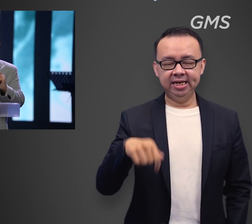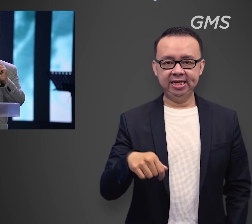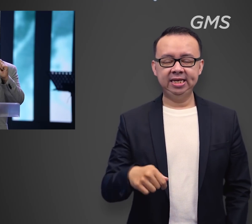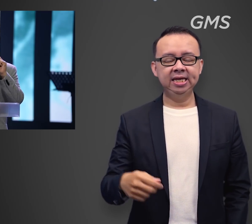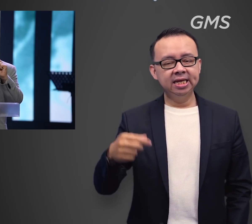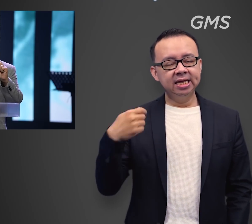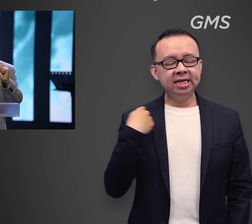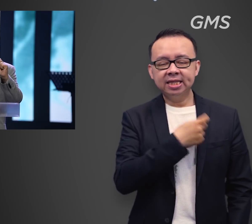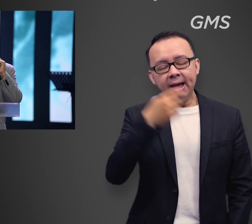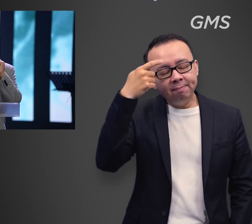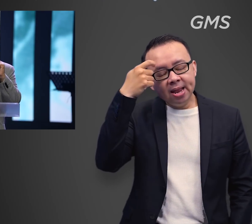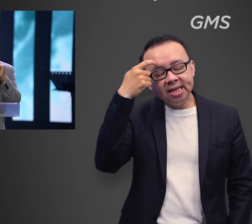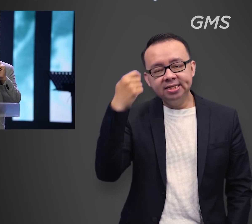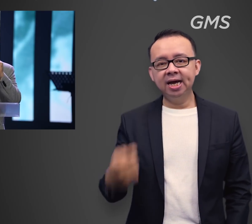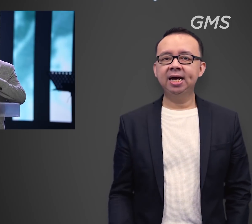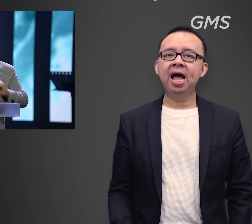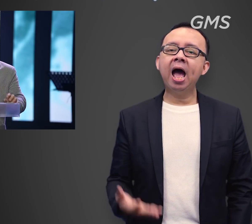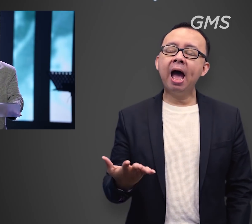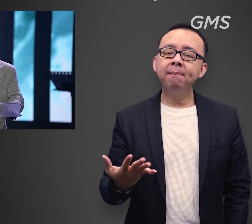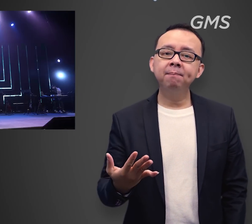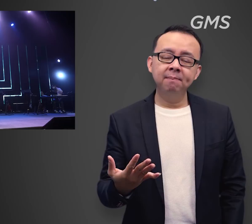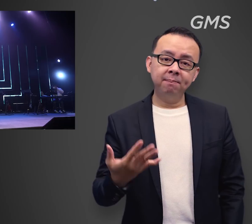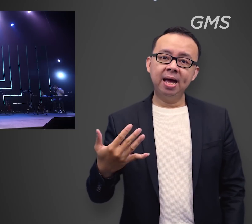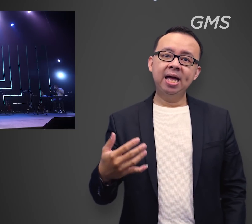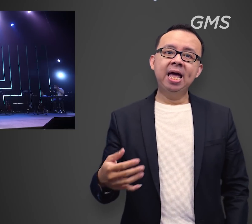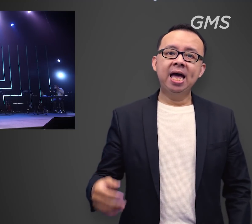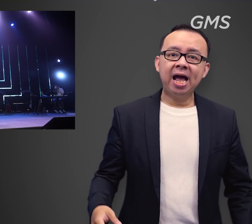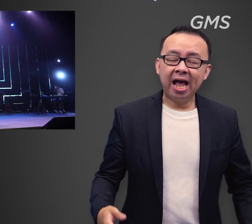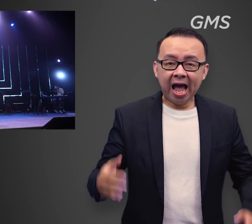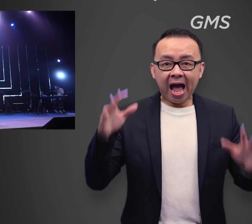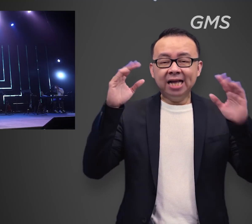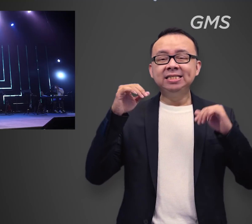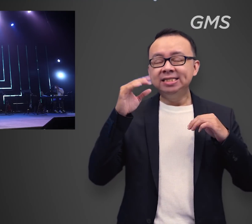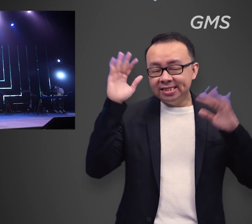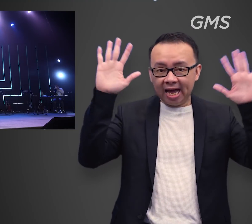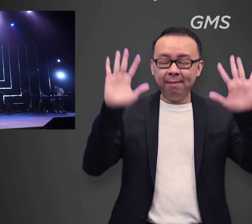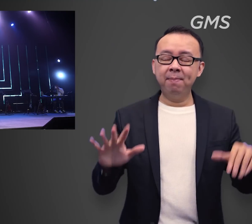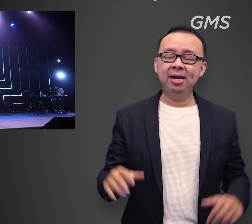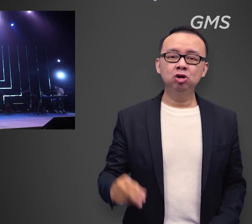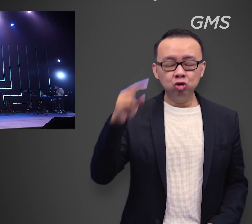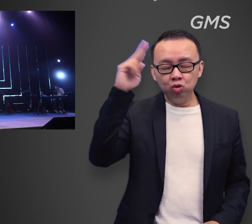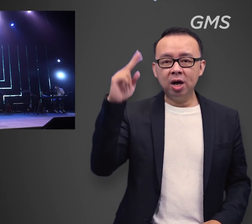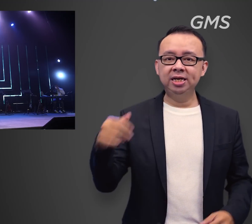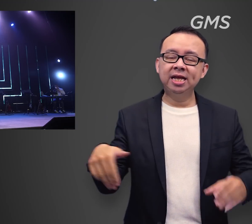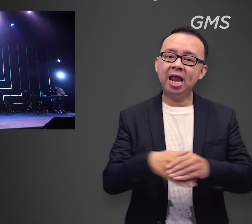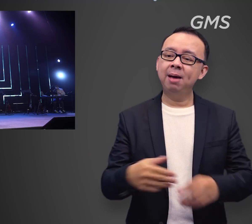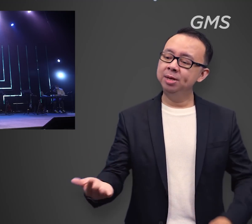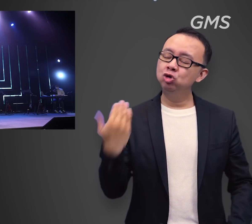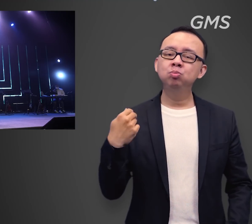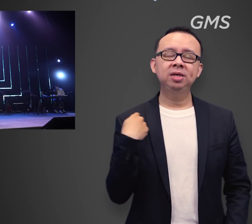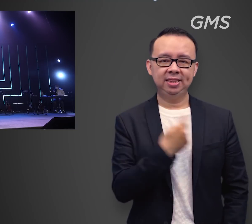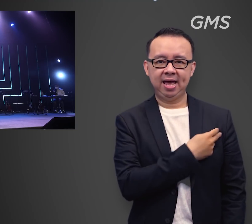mau. Untuk kita bisa melihat keajaiban kasih Tuhan buat hidup kita. Nah, untuk itu mari kita akan baca Alkitab kita di Yesaya pasal